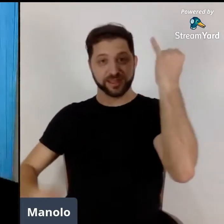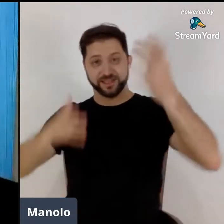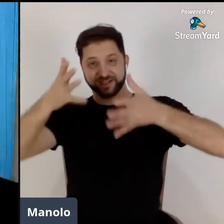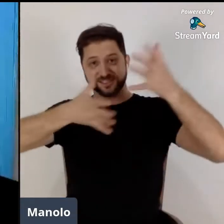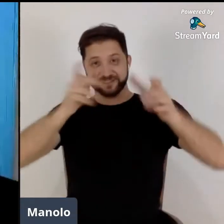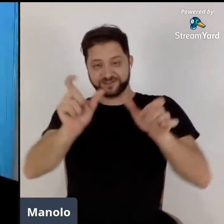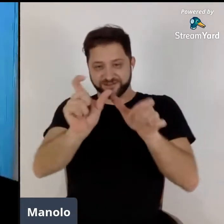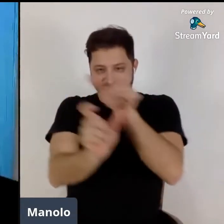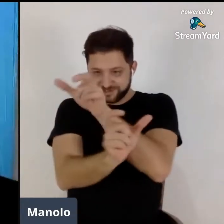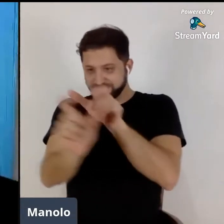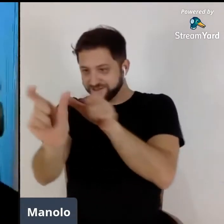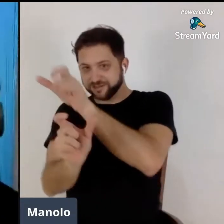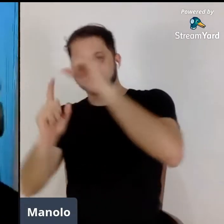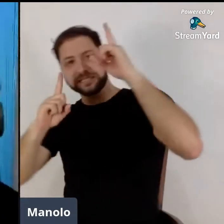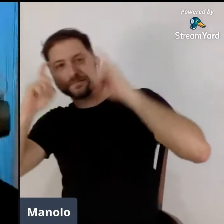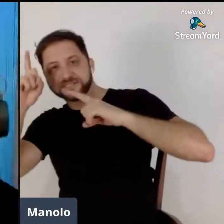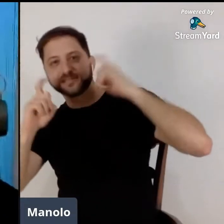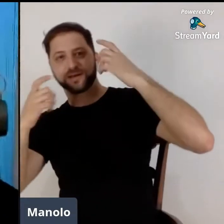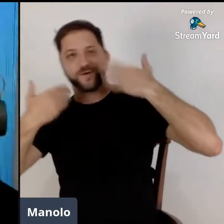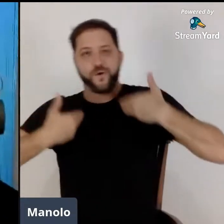entende?